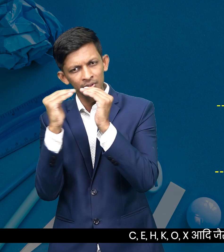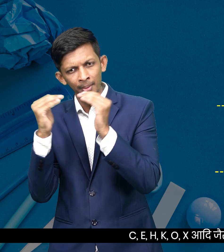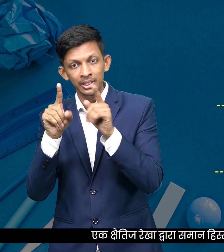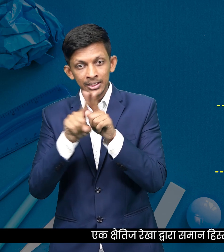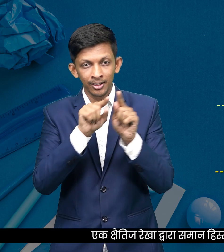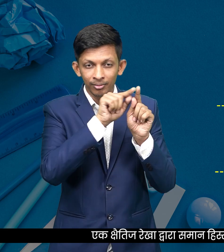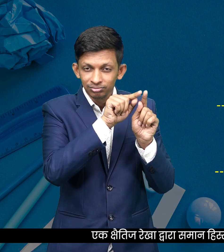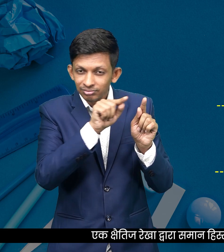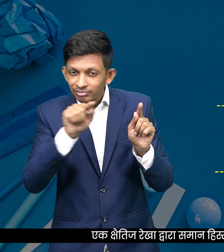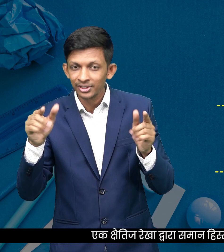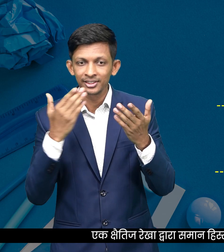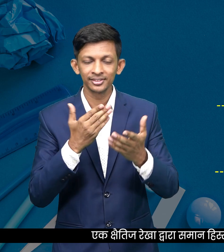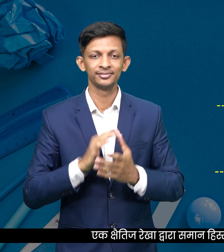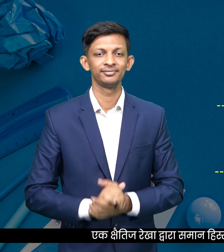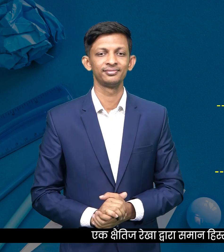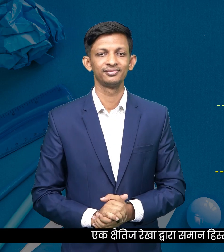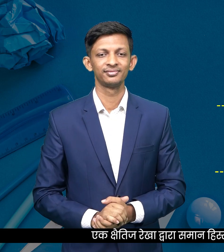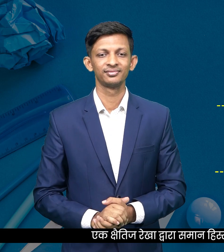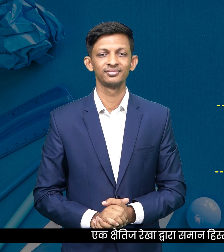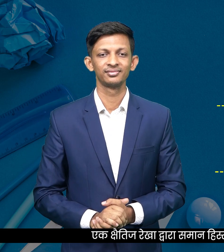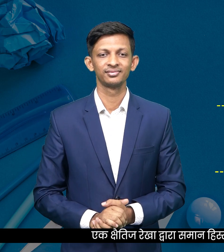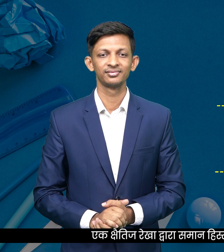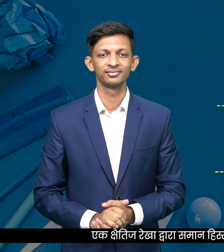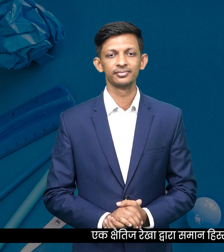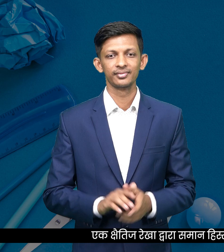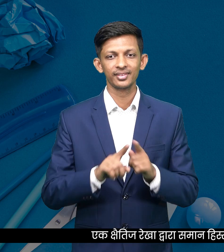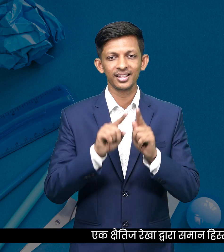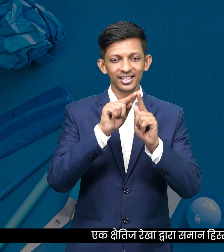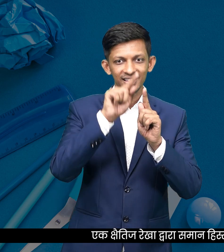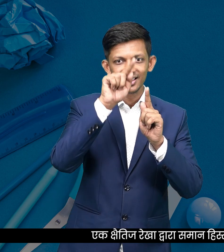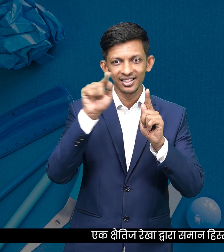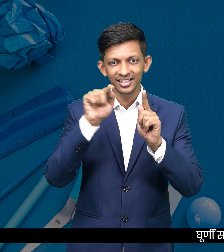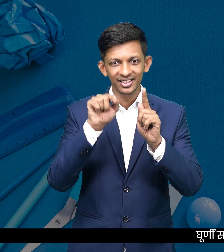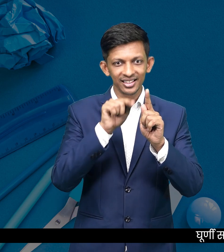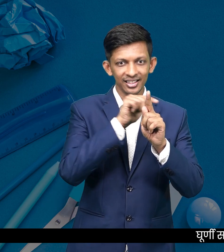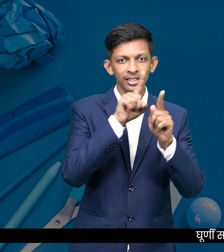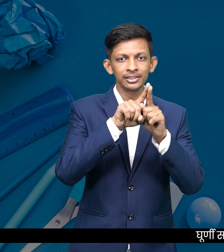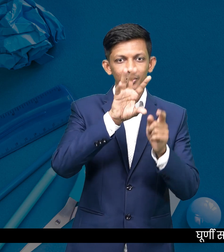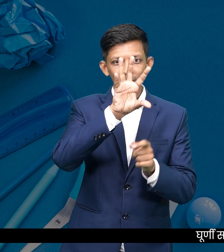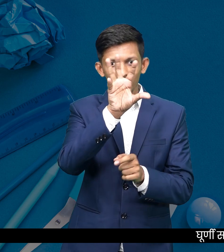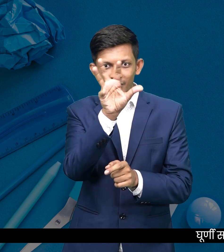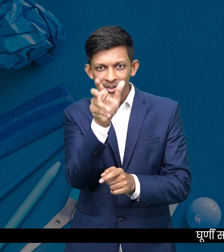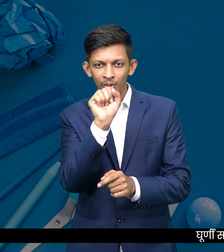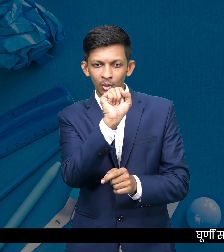की एक क्षैतिज रेखा द्वारा समान हिस्सों में विभाजित किया जा सकता है। घूर्णी समरूपता।